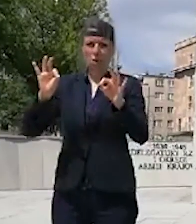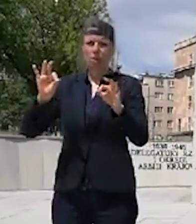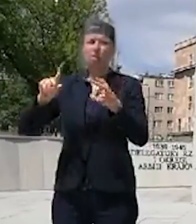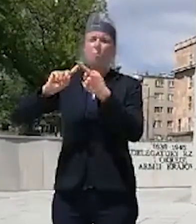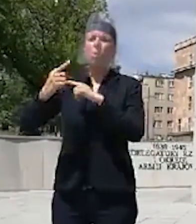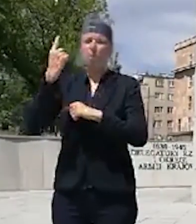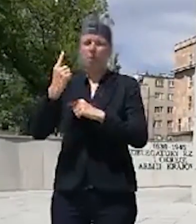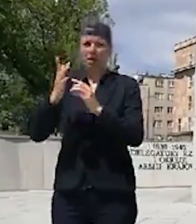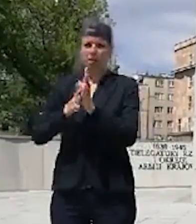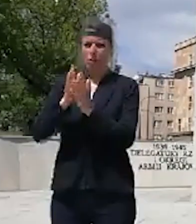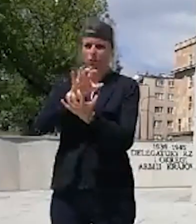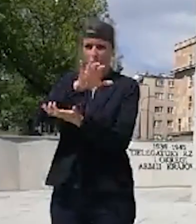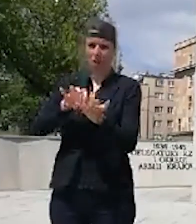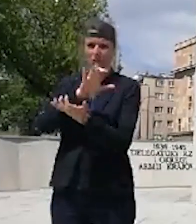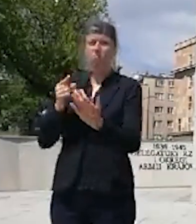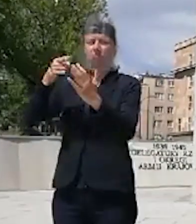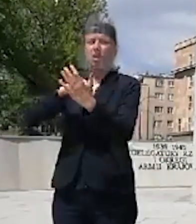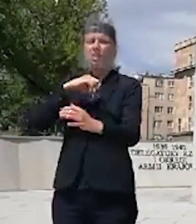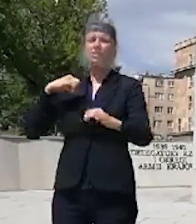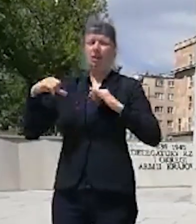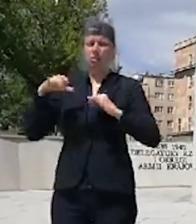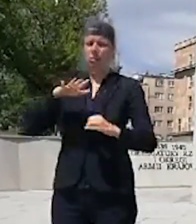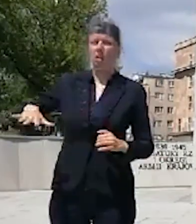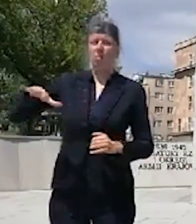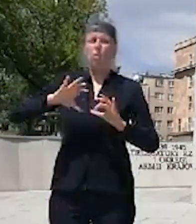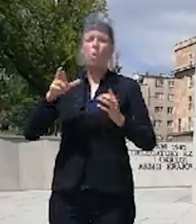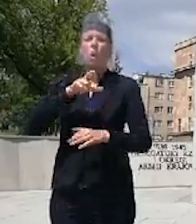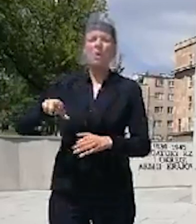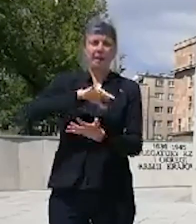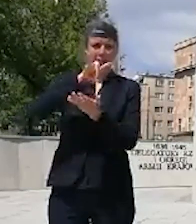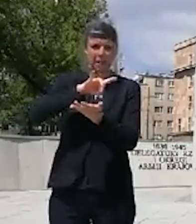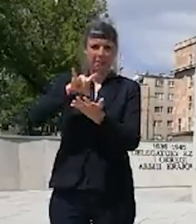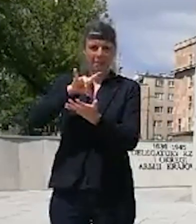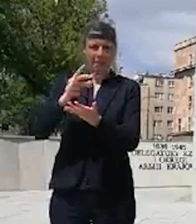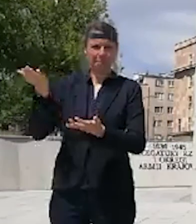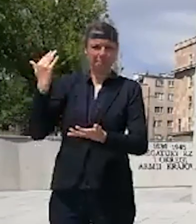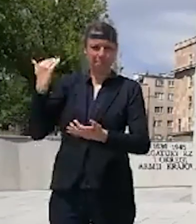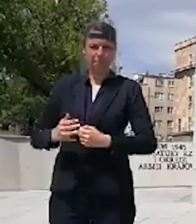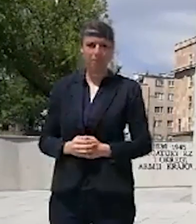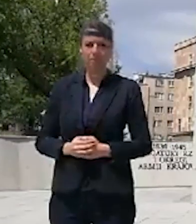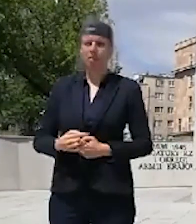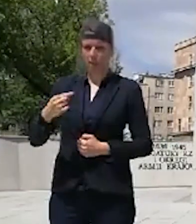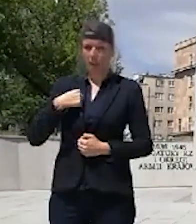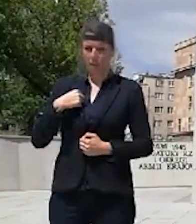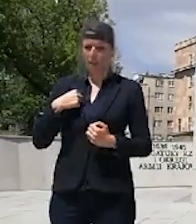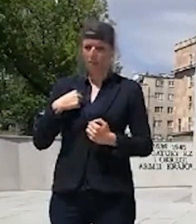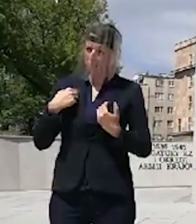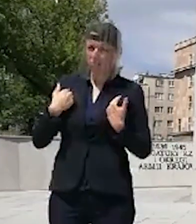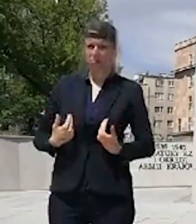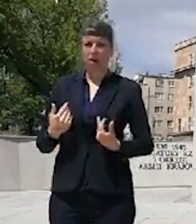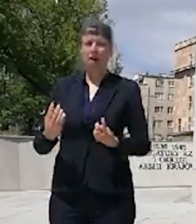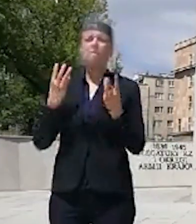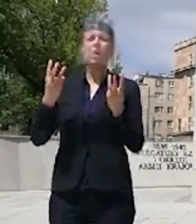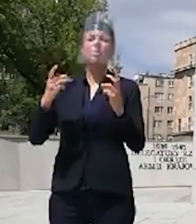To były wybory do samorządu terytorialnego, do rad gmin. Dla mnie okoliczność o tyle też osobiście ważna, że w tych